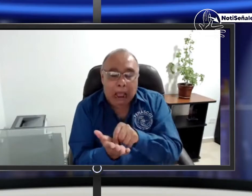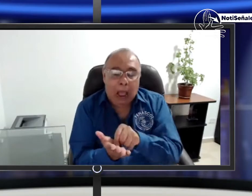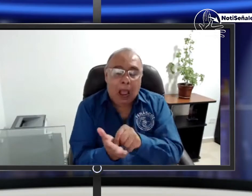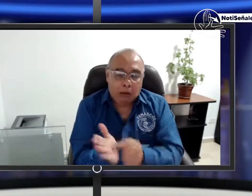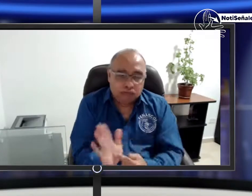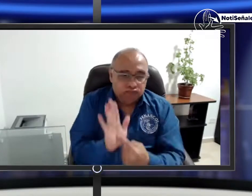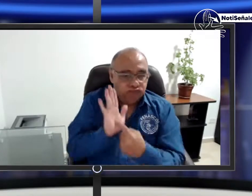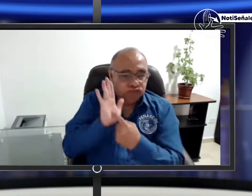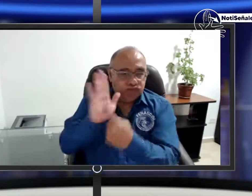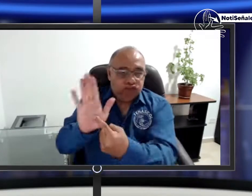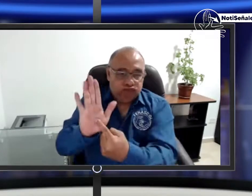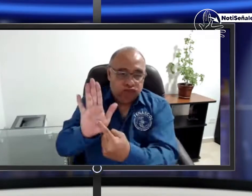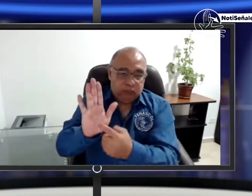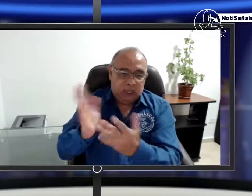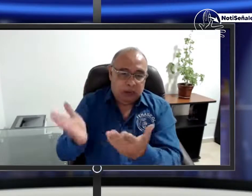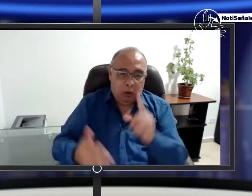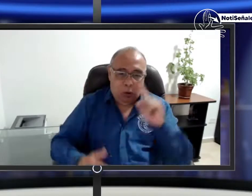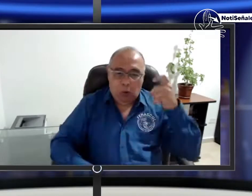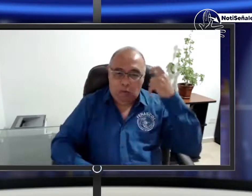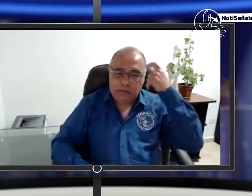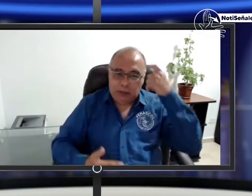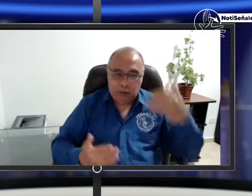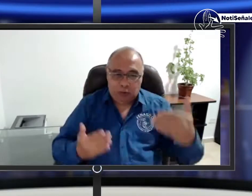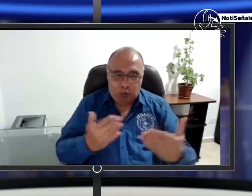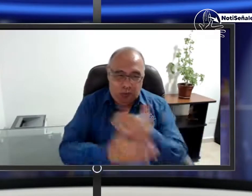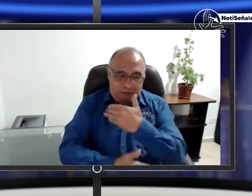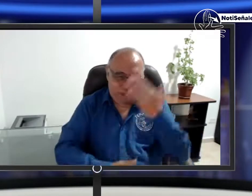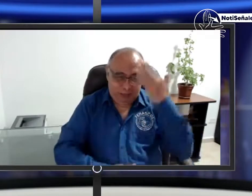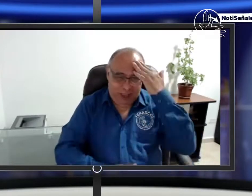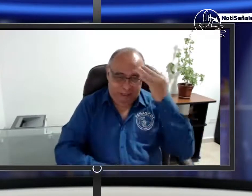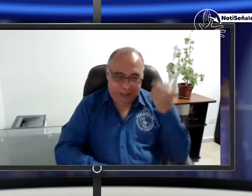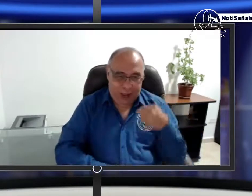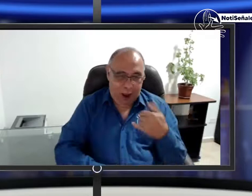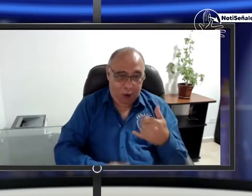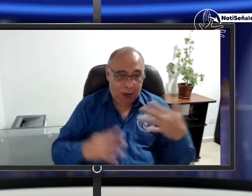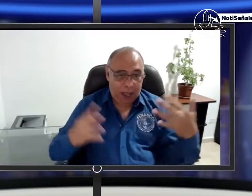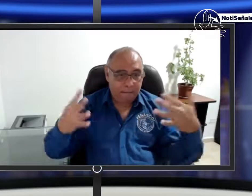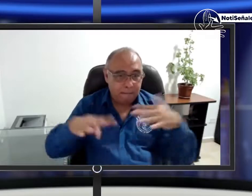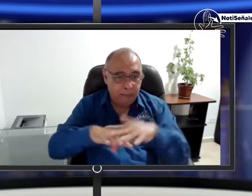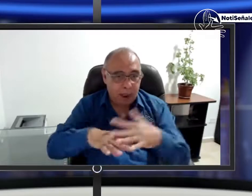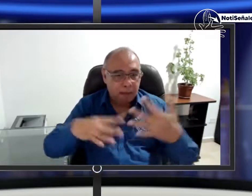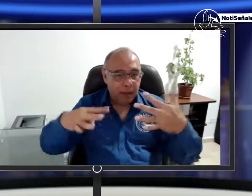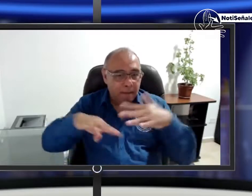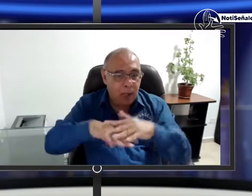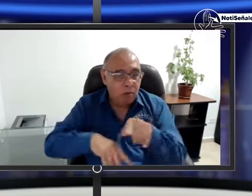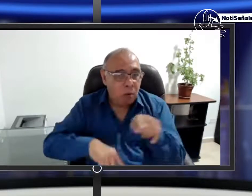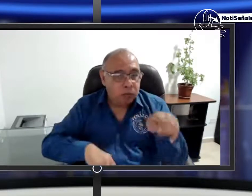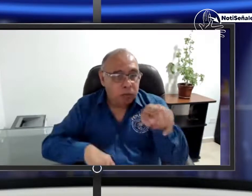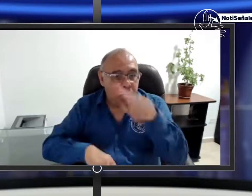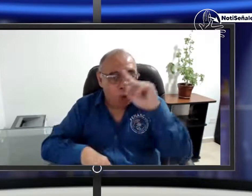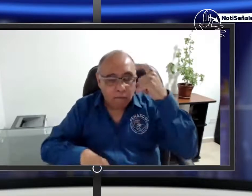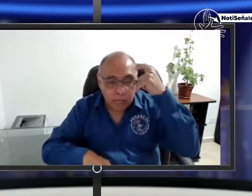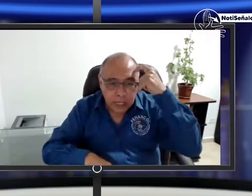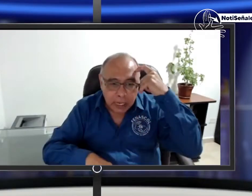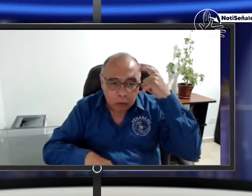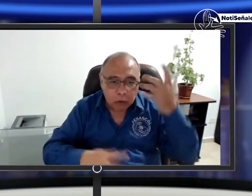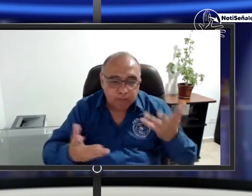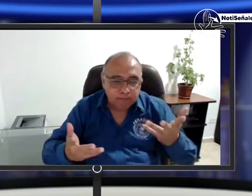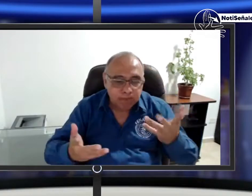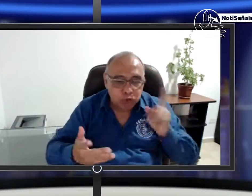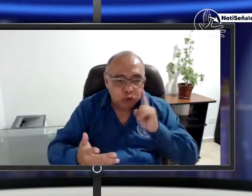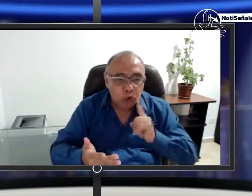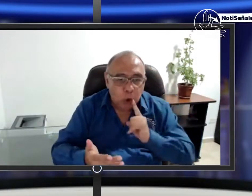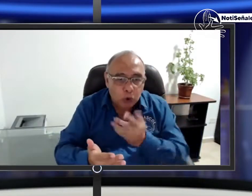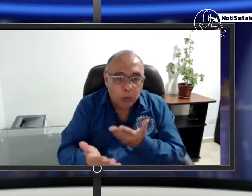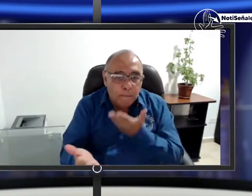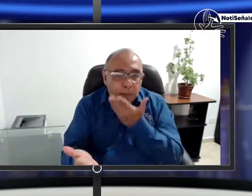y esto será el insumo para realizar un manifiesto ante el nuevo gobierno dado que en este